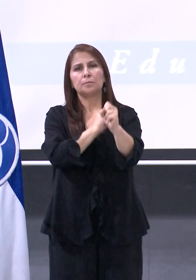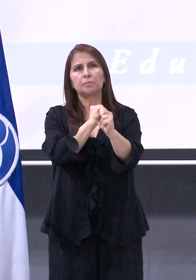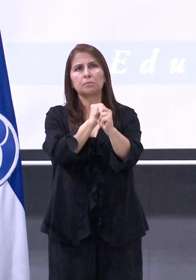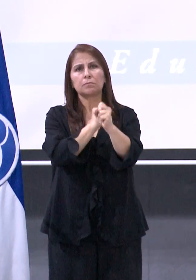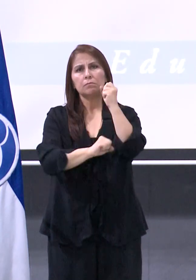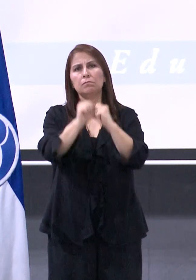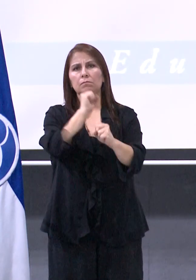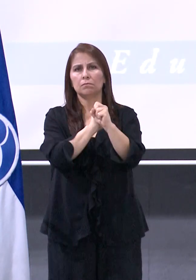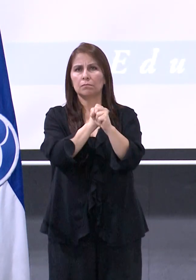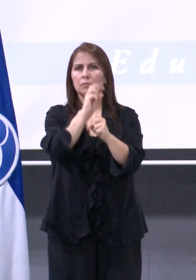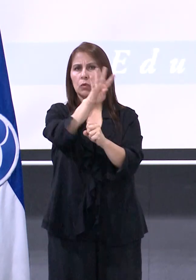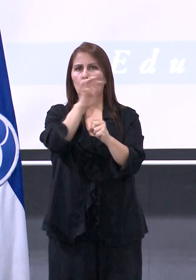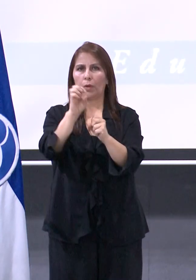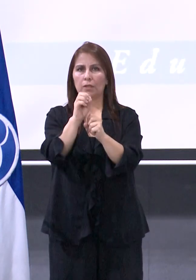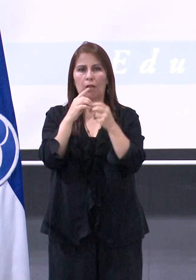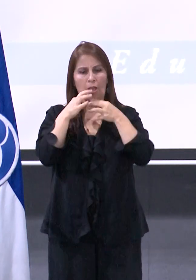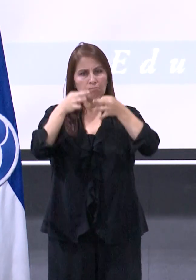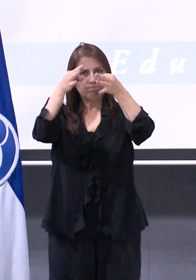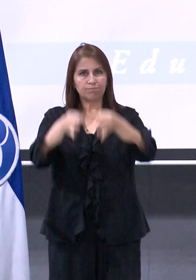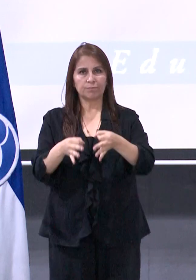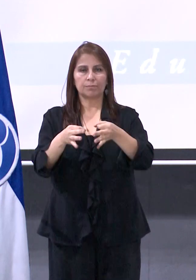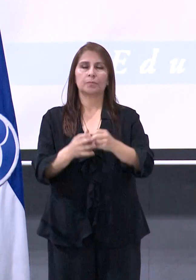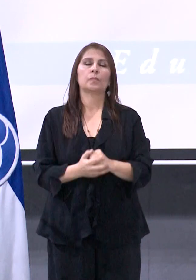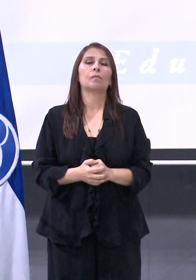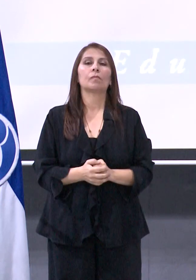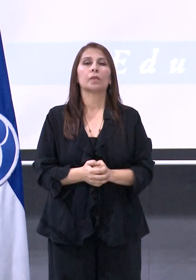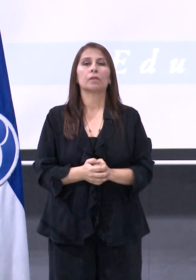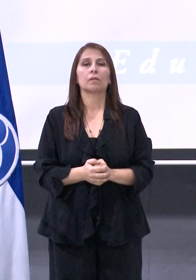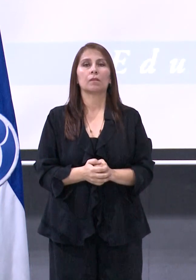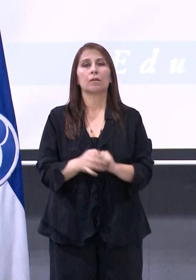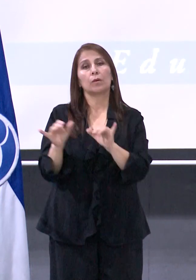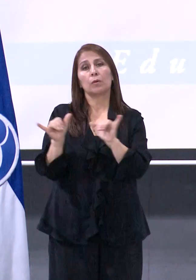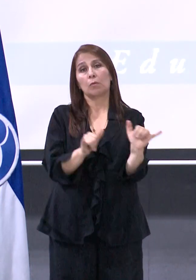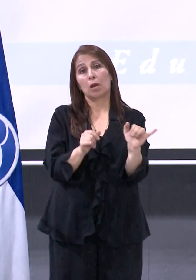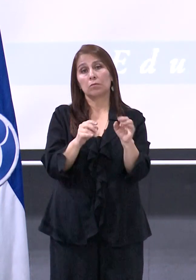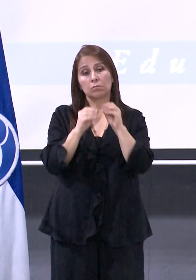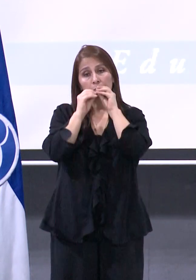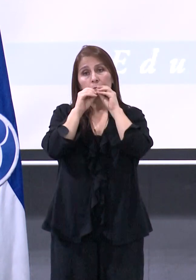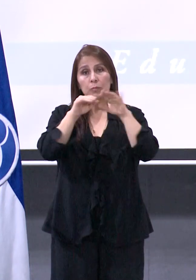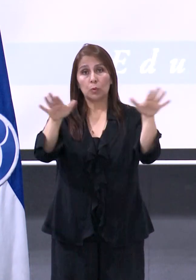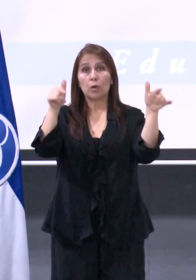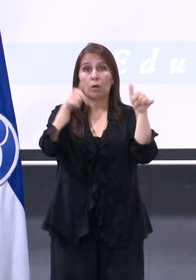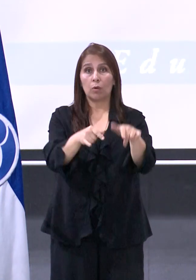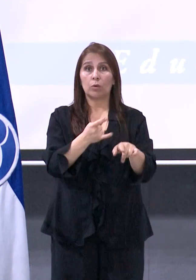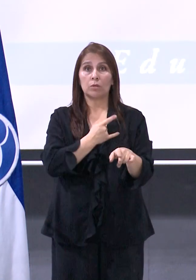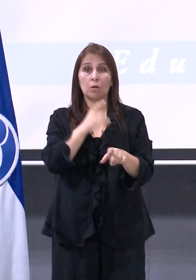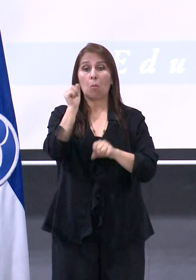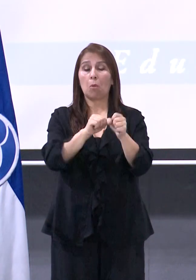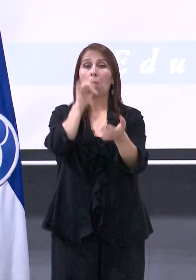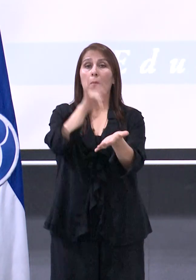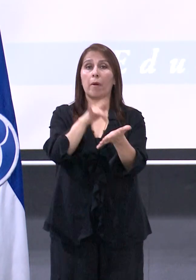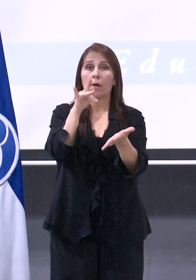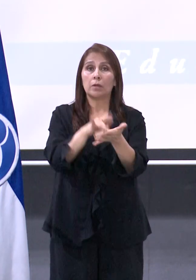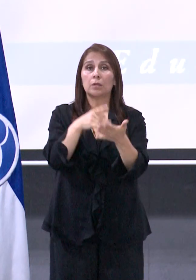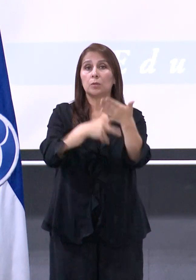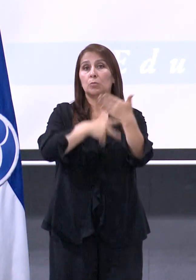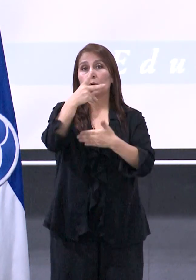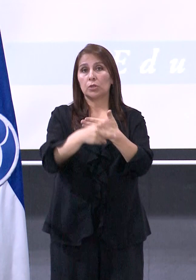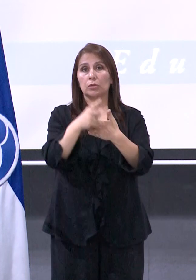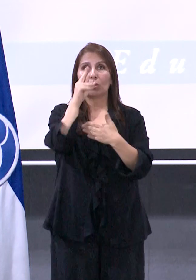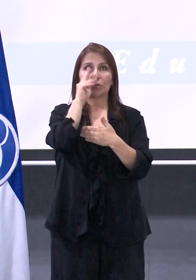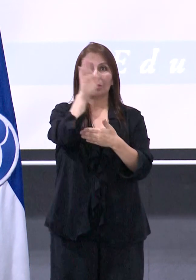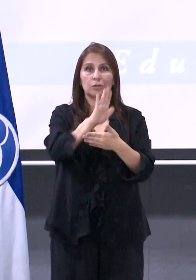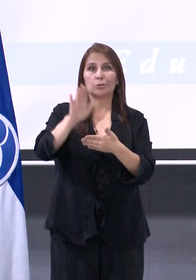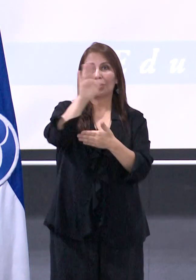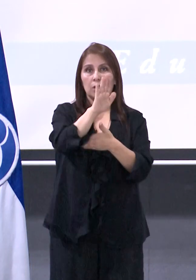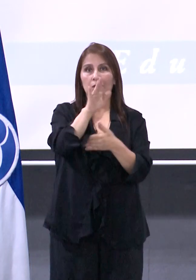90 entonces como lo decía su carácter público le ha permitido líder y participar en proyectos cruciales del contexto nacional como el momento